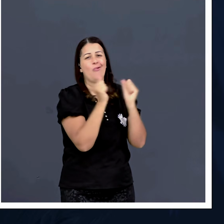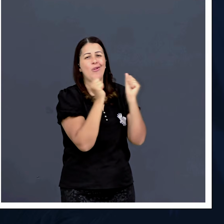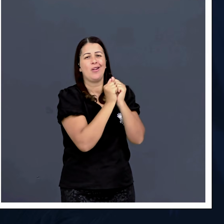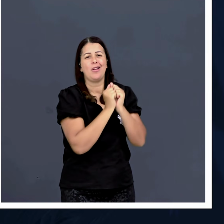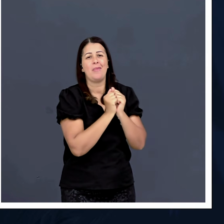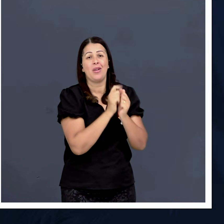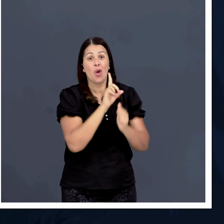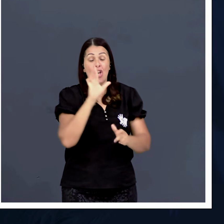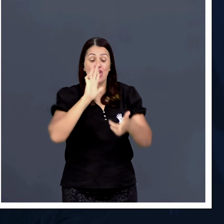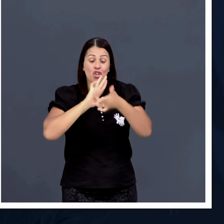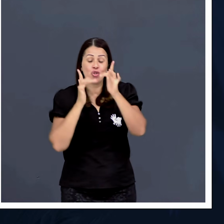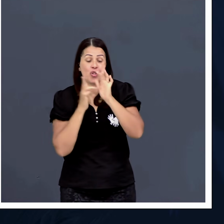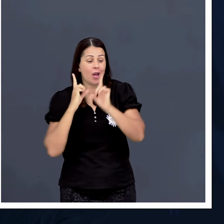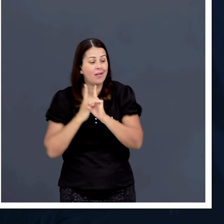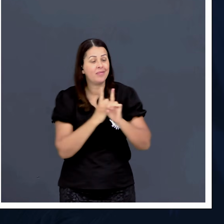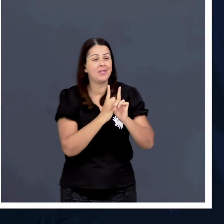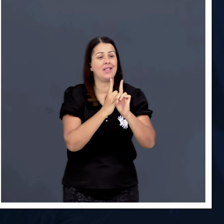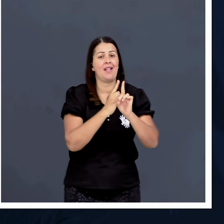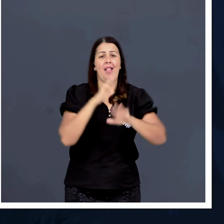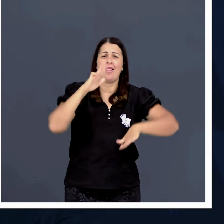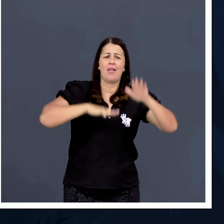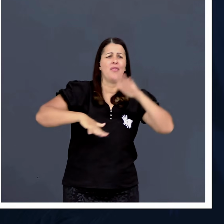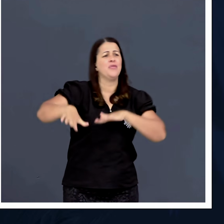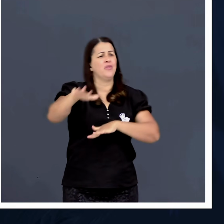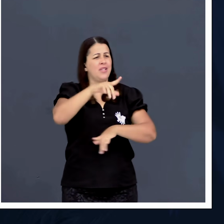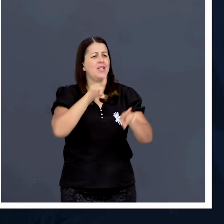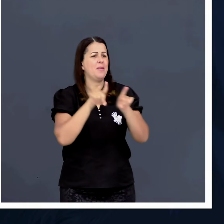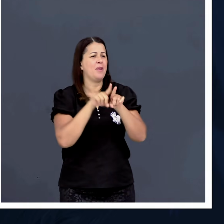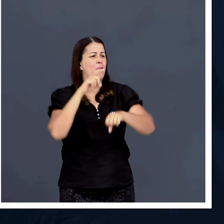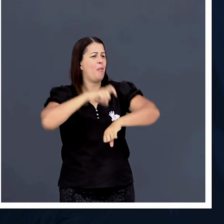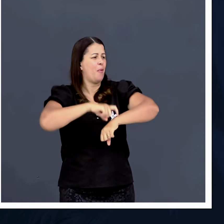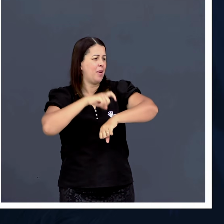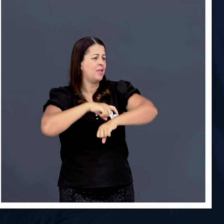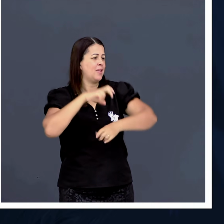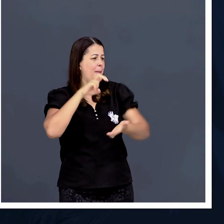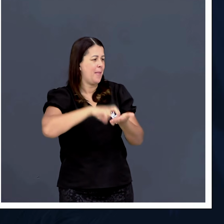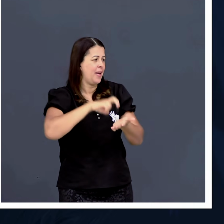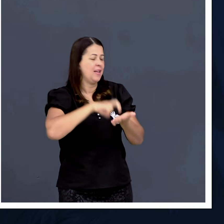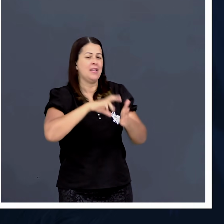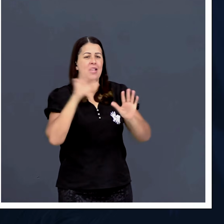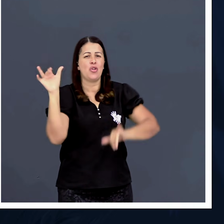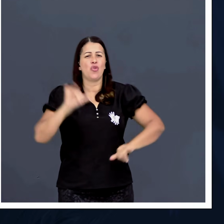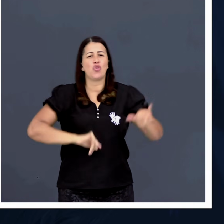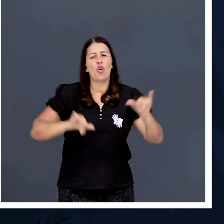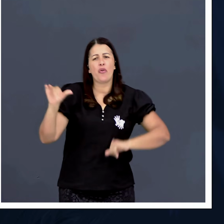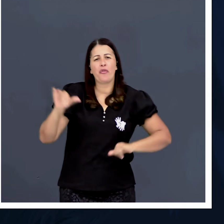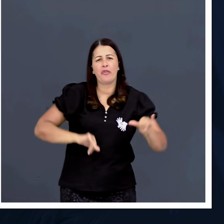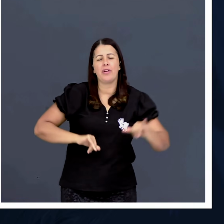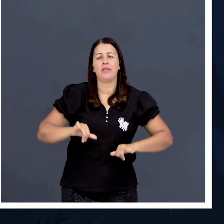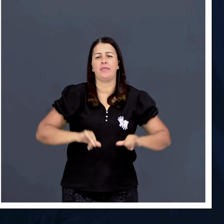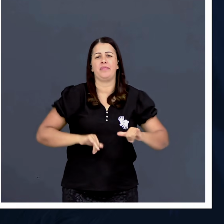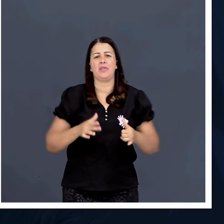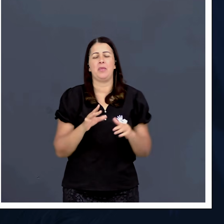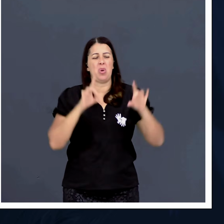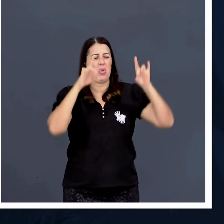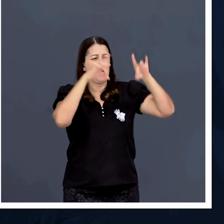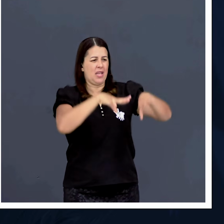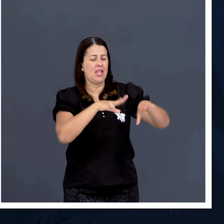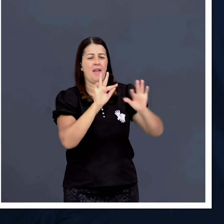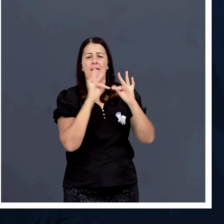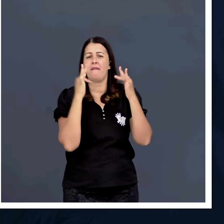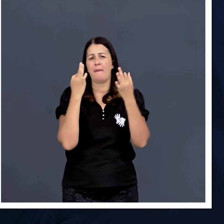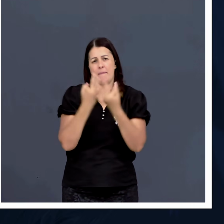sociedade. Talvez você esteja passando por esse momento nessa manhã. Está sofrendo algum tipo de rejeição na